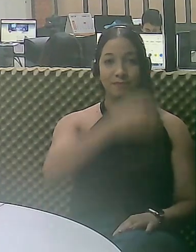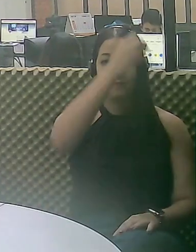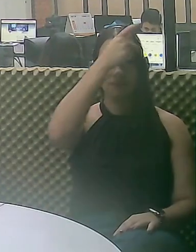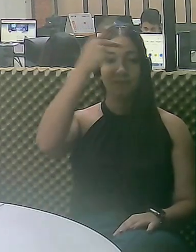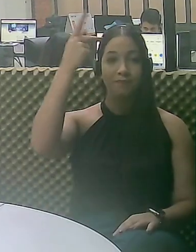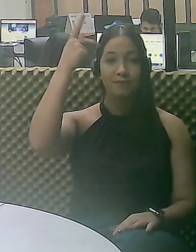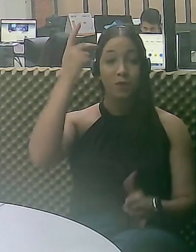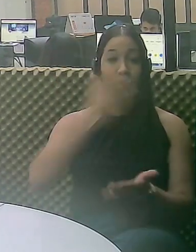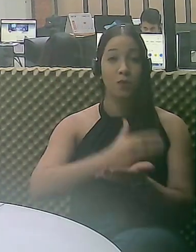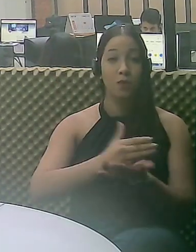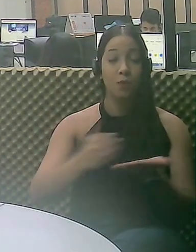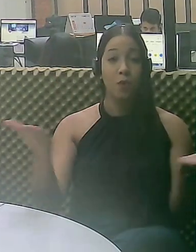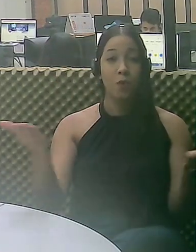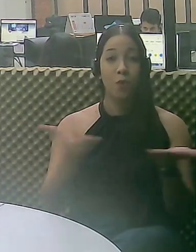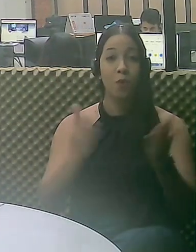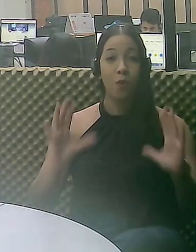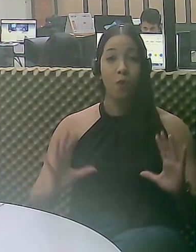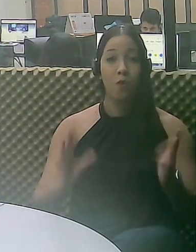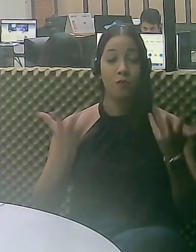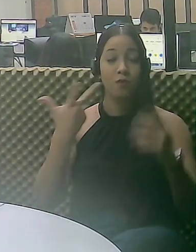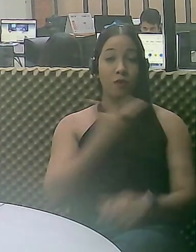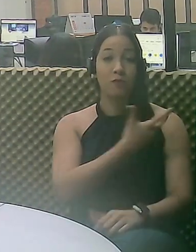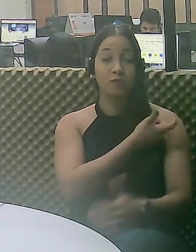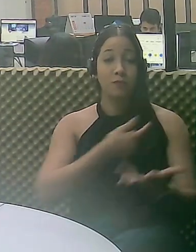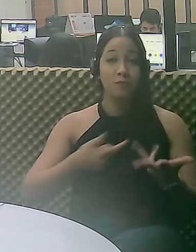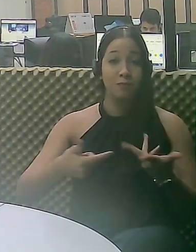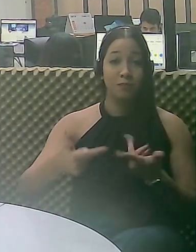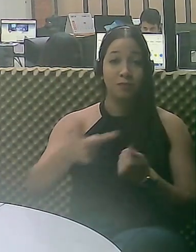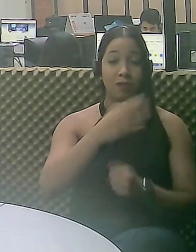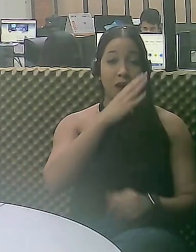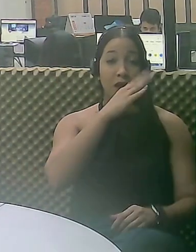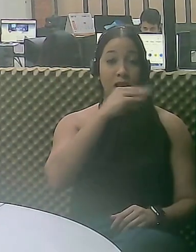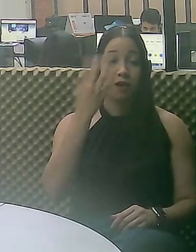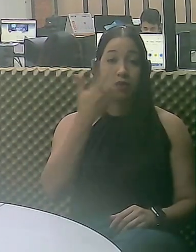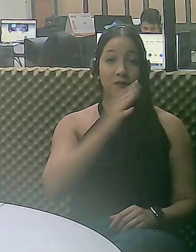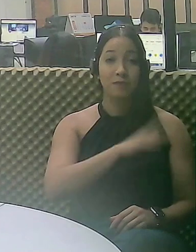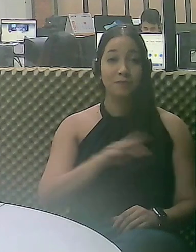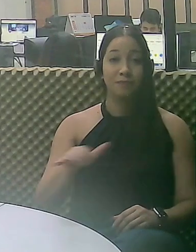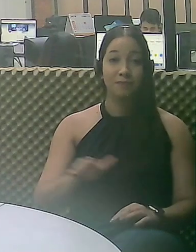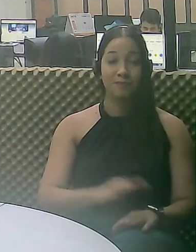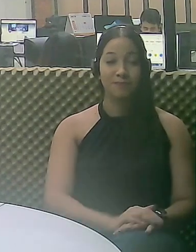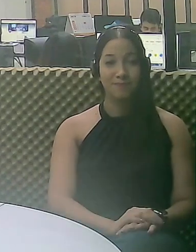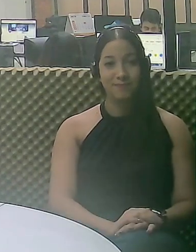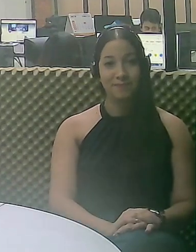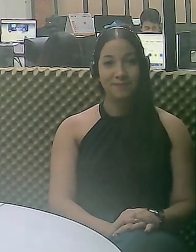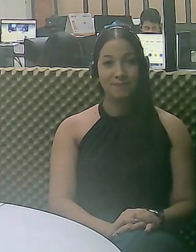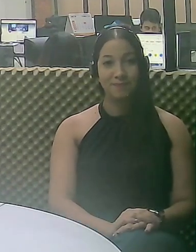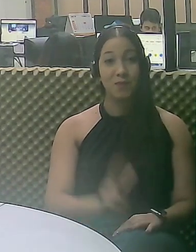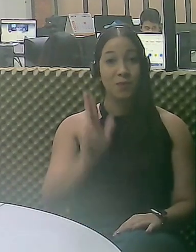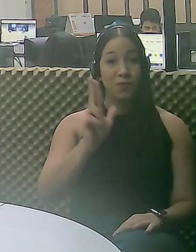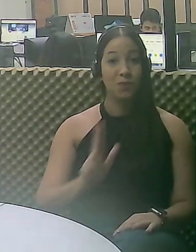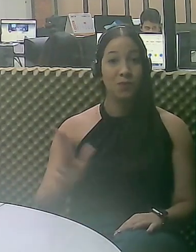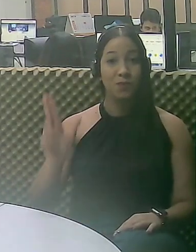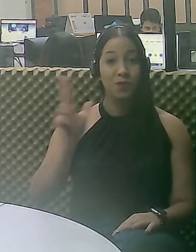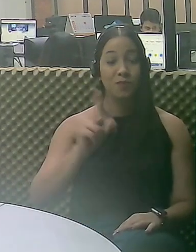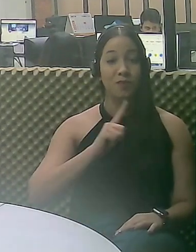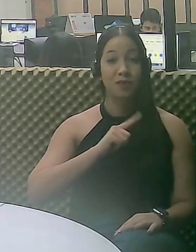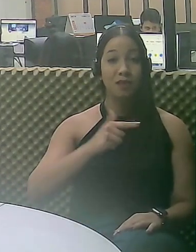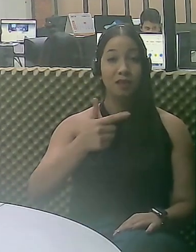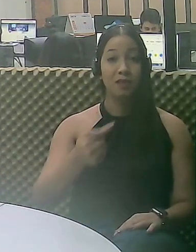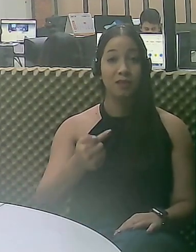Prefeitura inicia hoje campanha de multivacinação para crianças e adolescentes. Uberlândia conta com